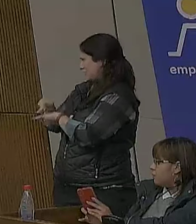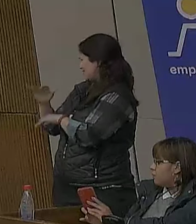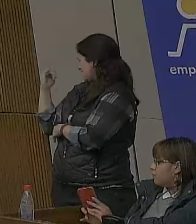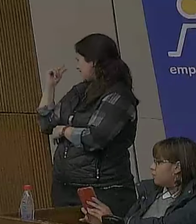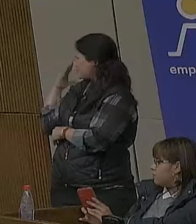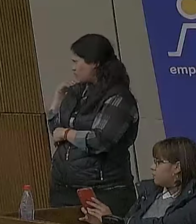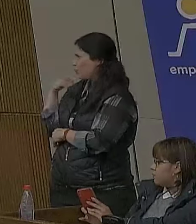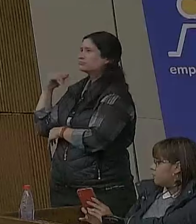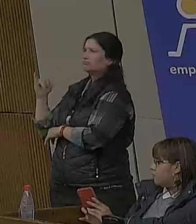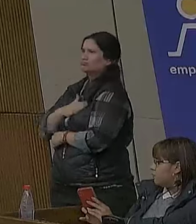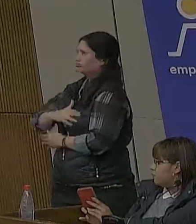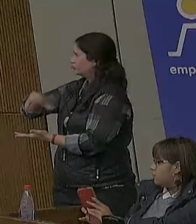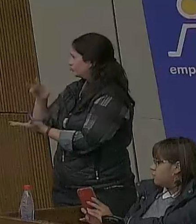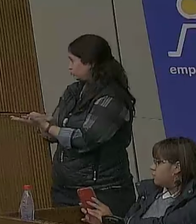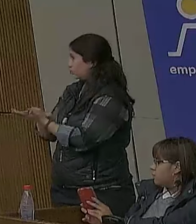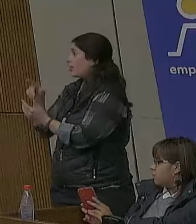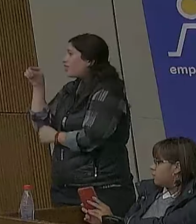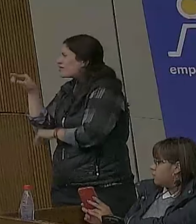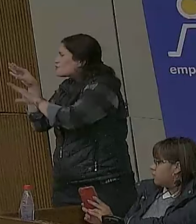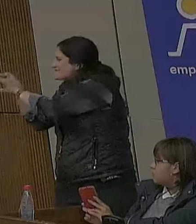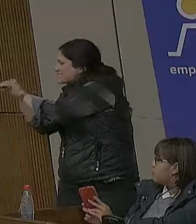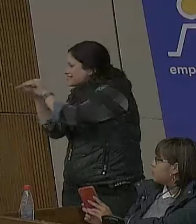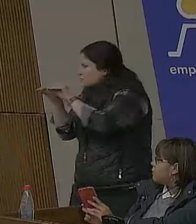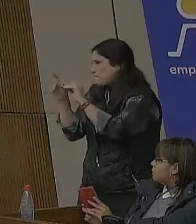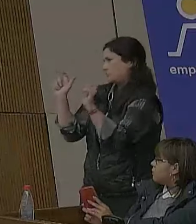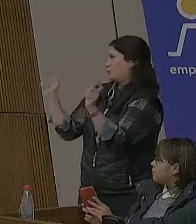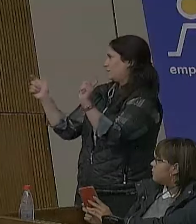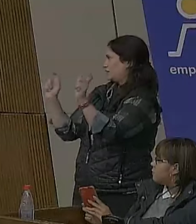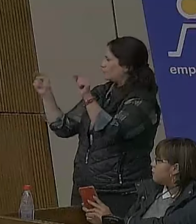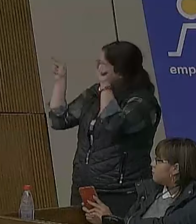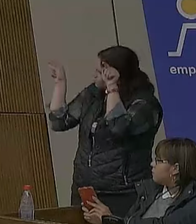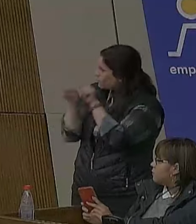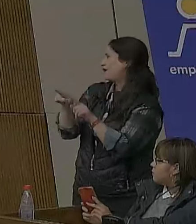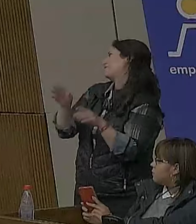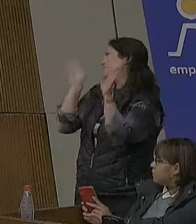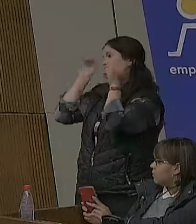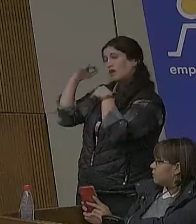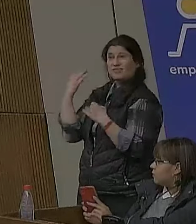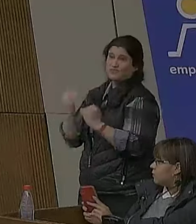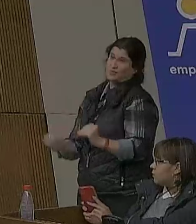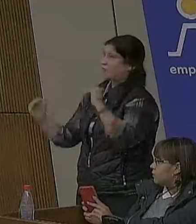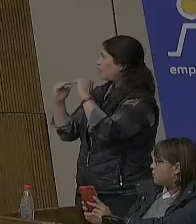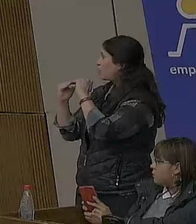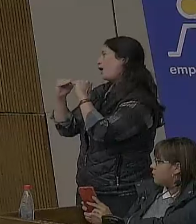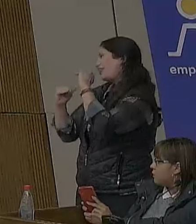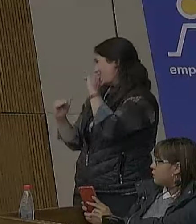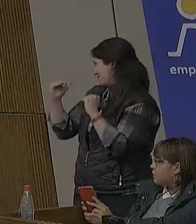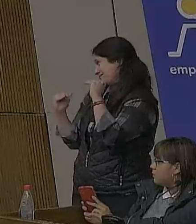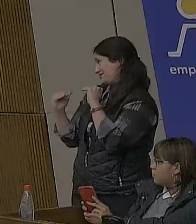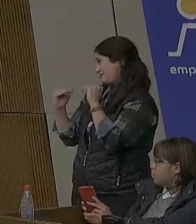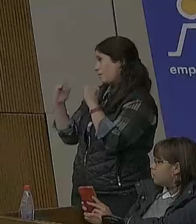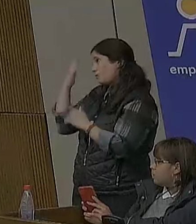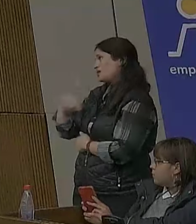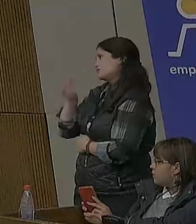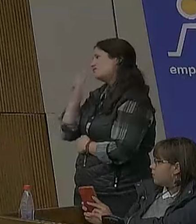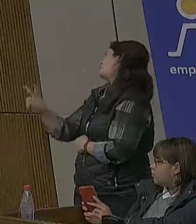Dice que en la ley hay una función, se aprobó la ley que 5% debe estar en la función pública. También eso, ella le gustaría